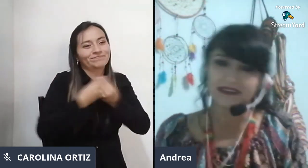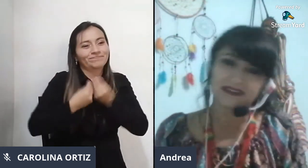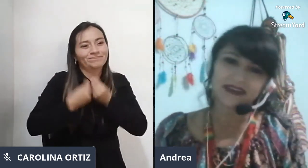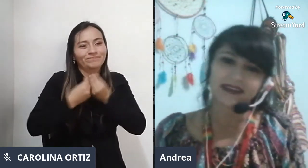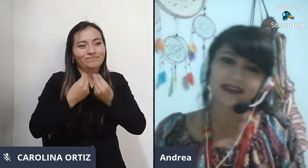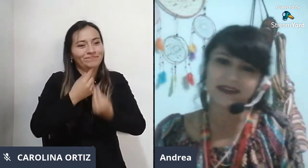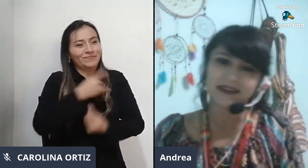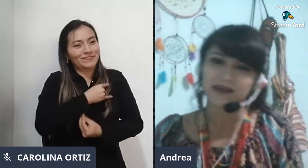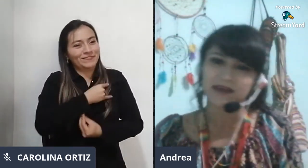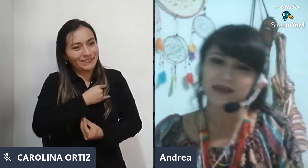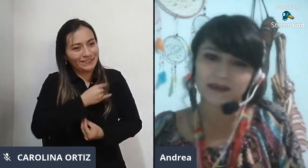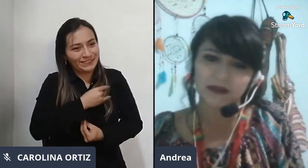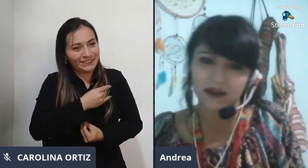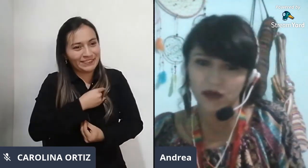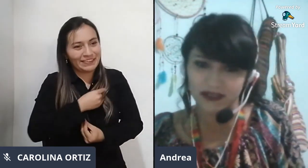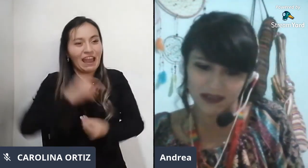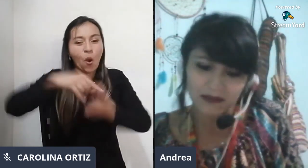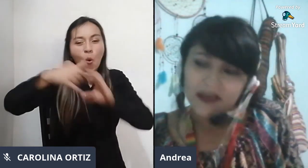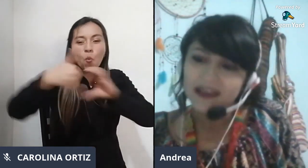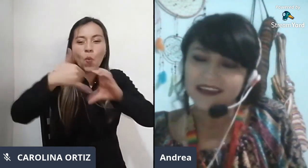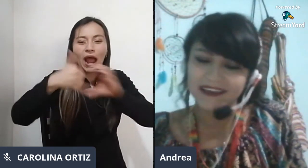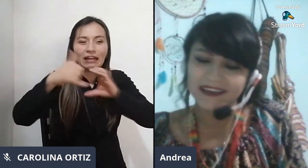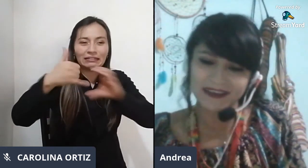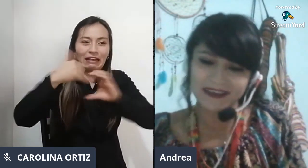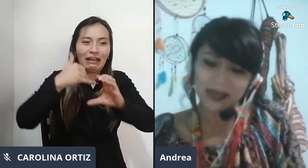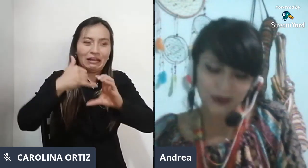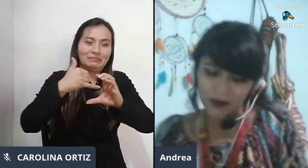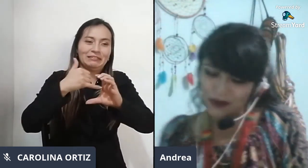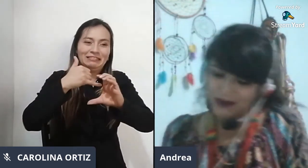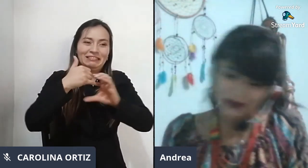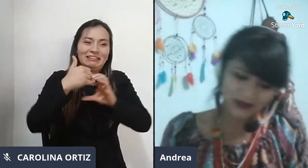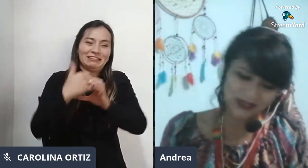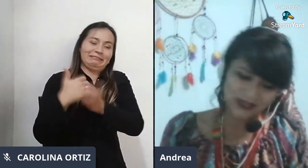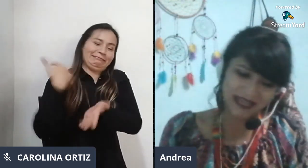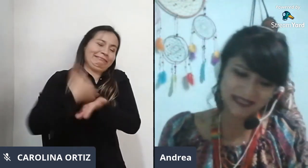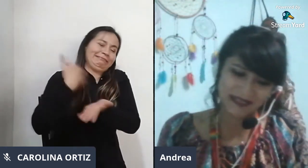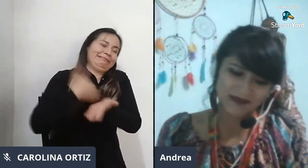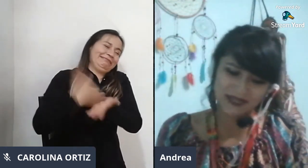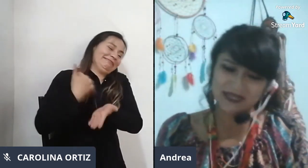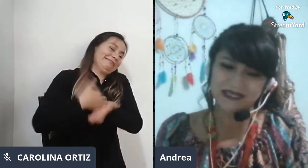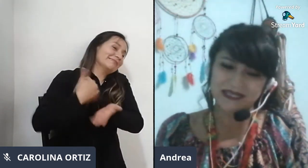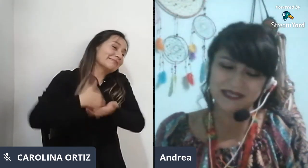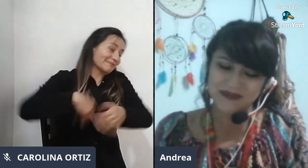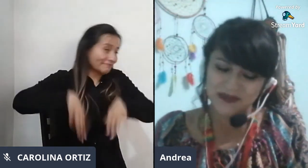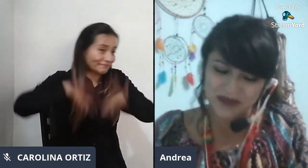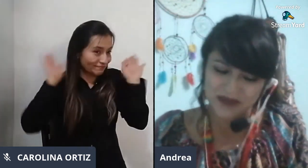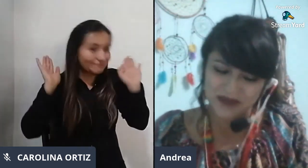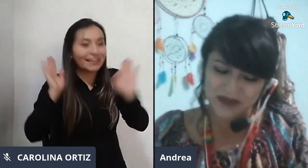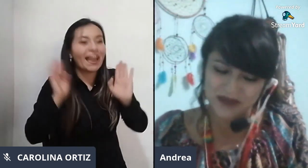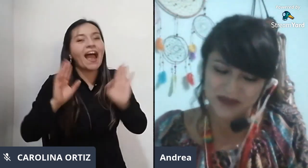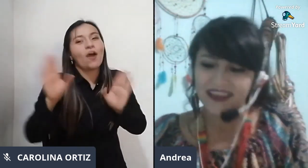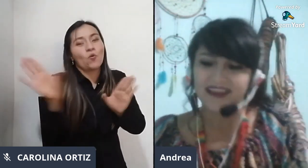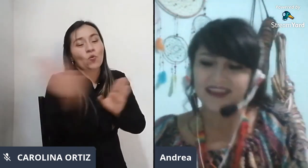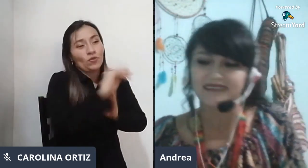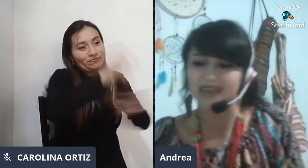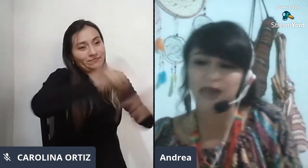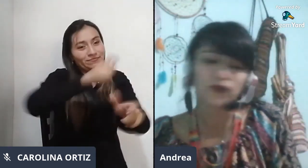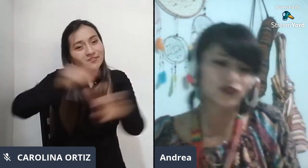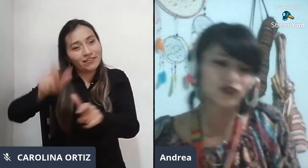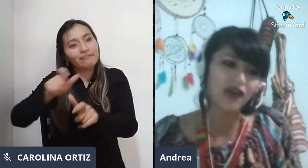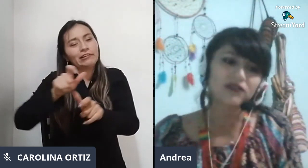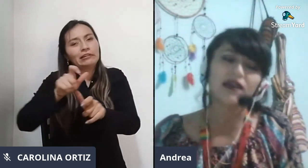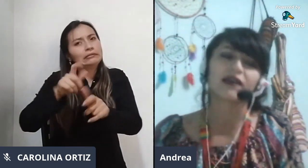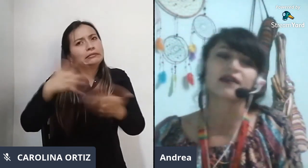dan juguete por el WhatsApp, y a todos los otros que están presentes en mi vida, que han apostado, que han